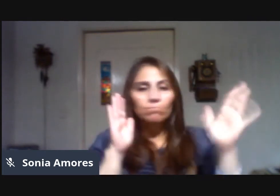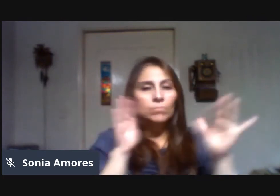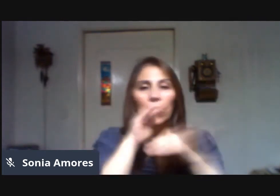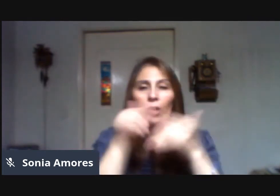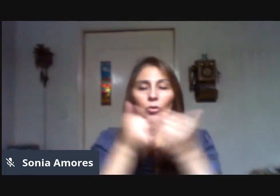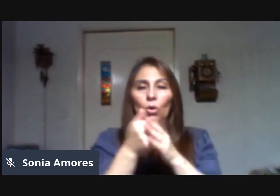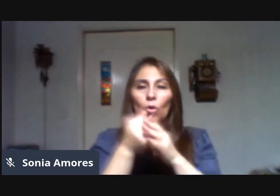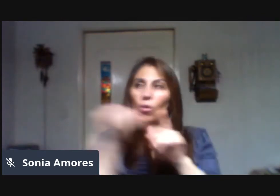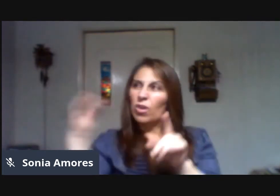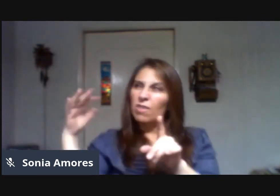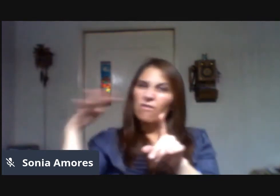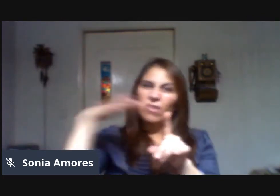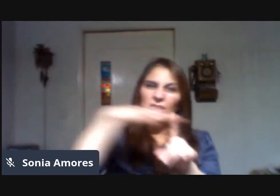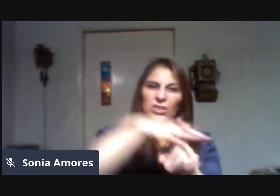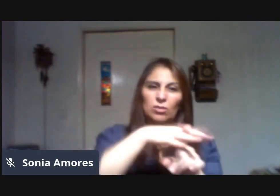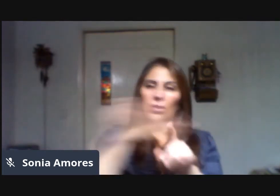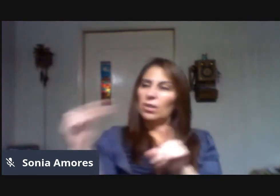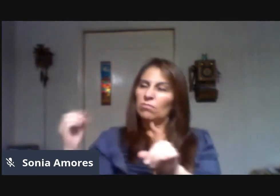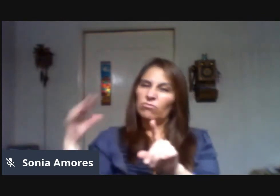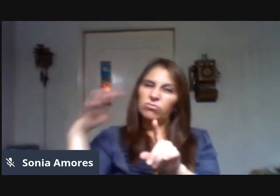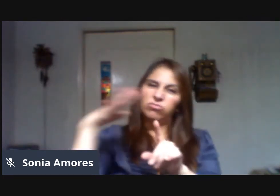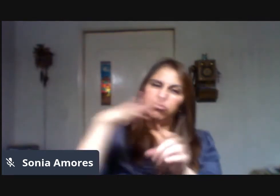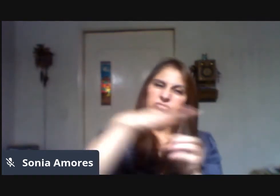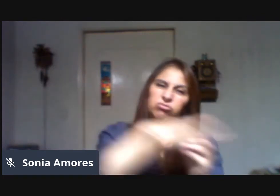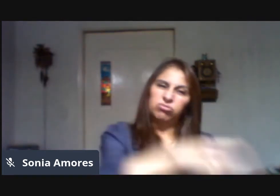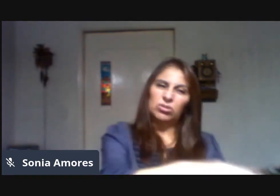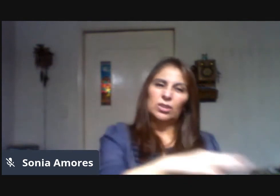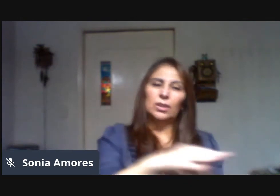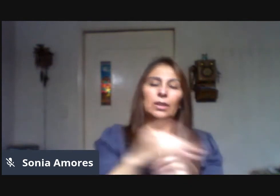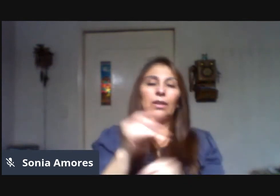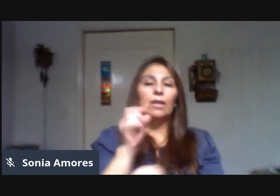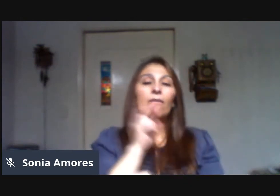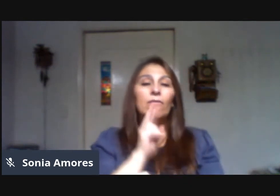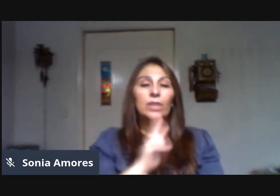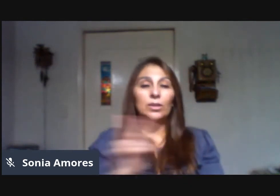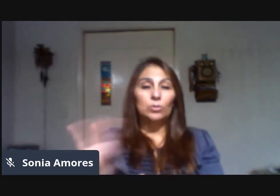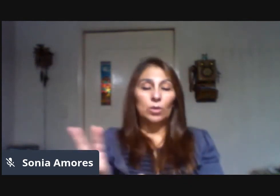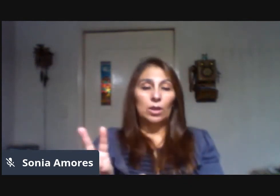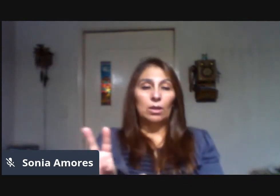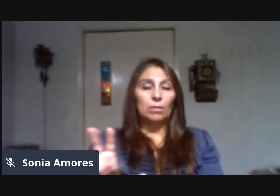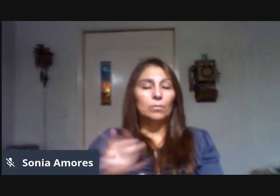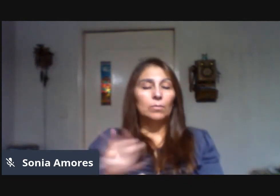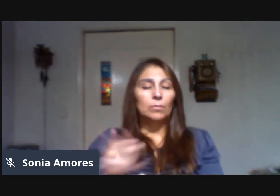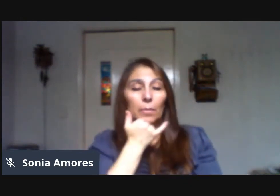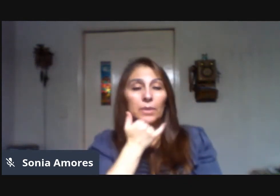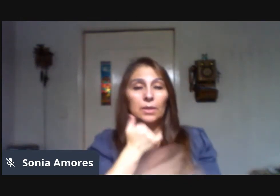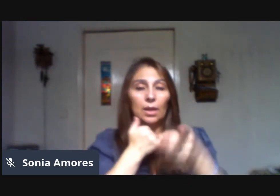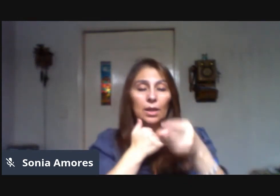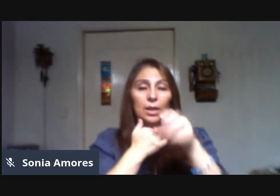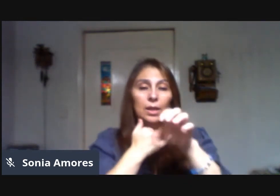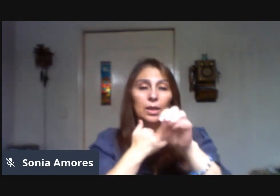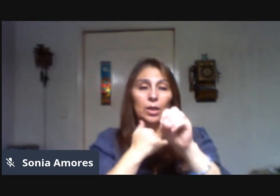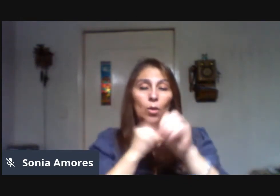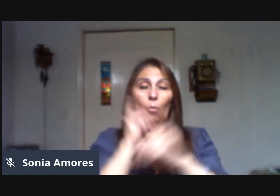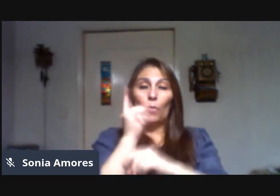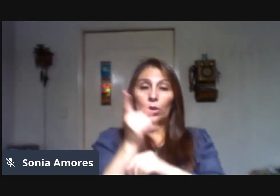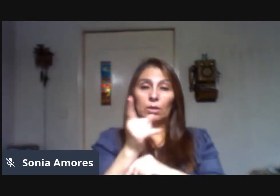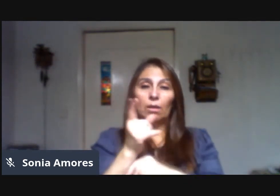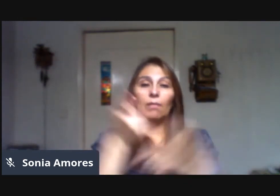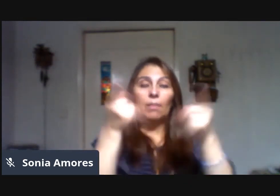Venezuela. Pero en el escenario de la geopolítica está la disputa China-Asia,